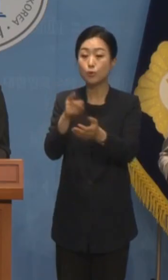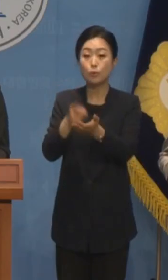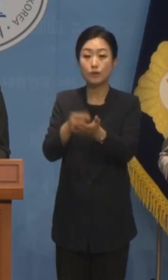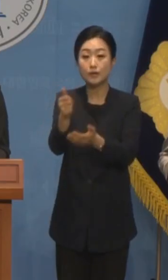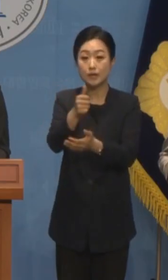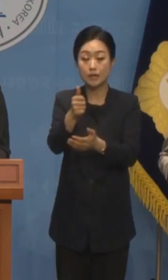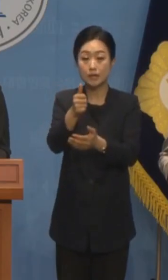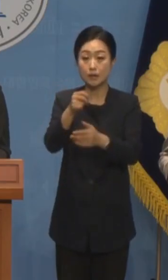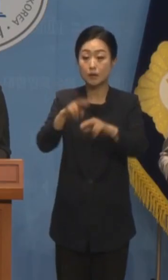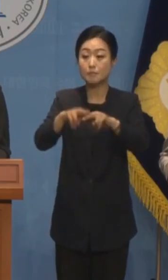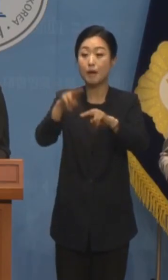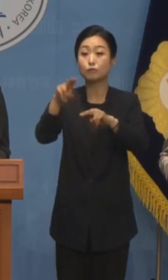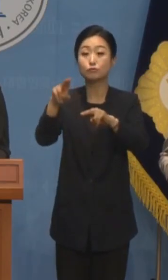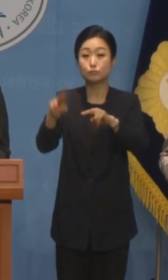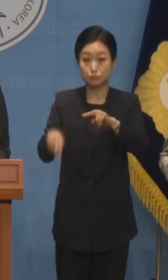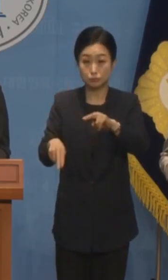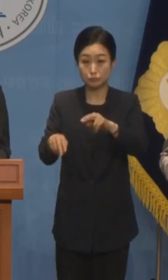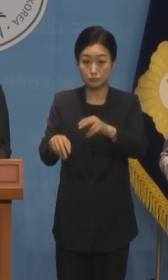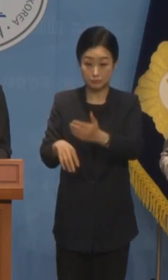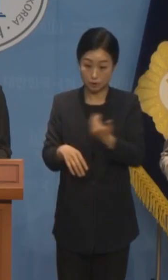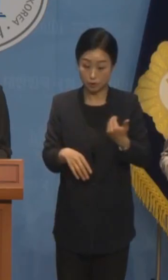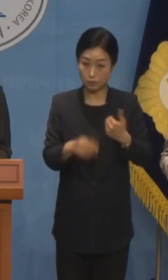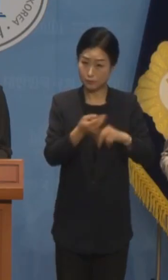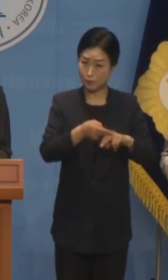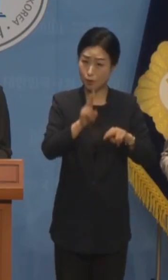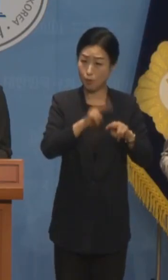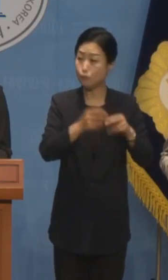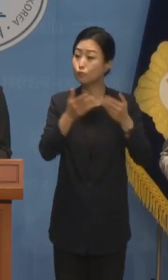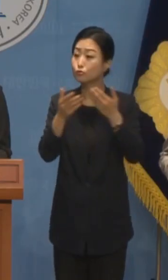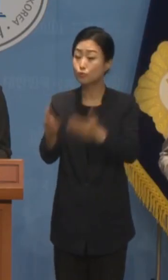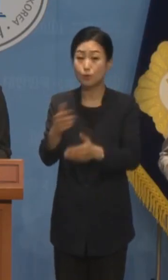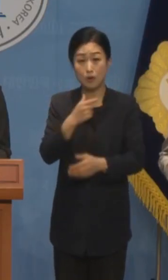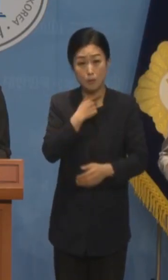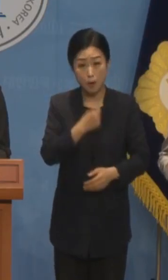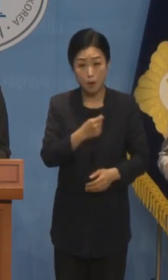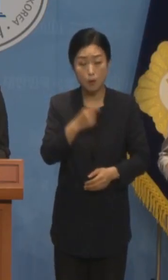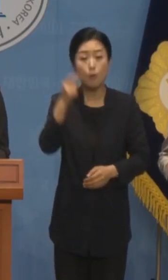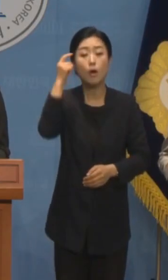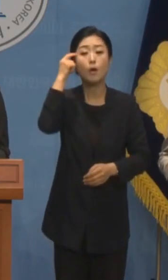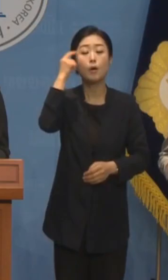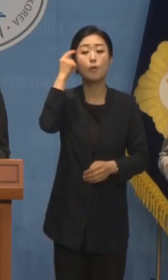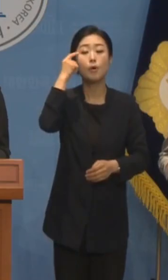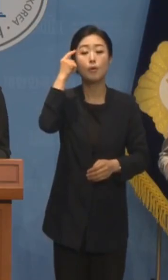얼마나 더 대단한 선물을 주려고 이런 회담을 합니까?